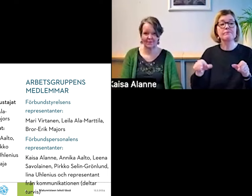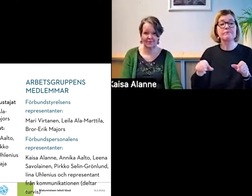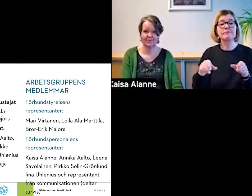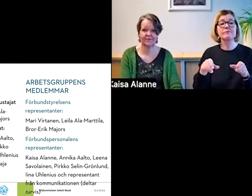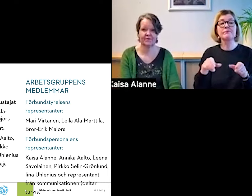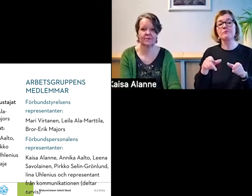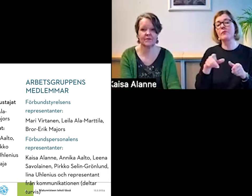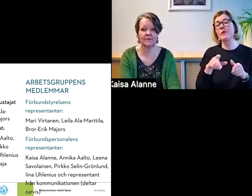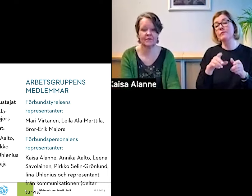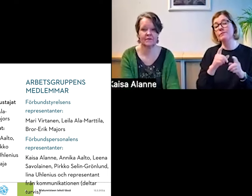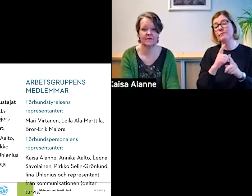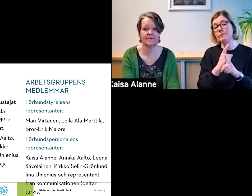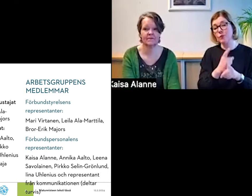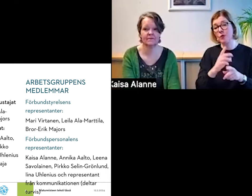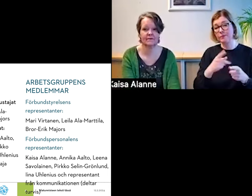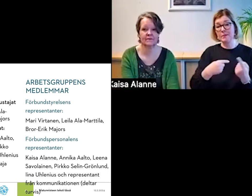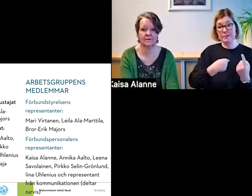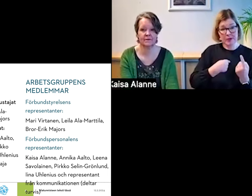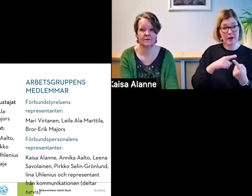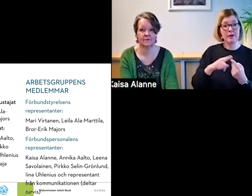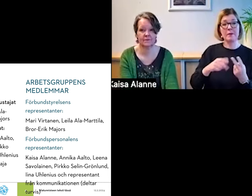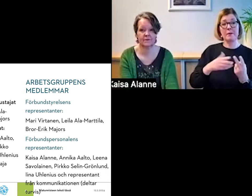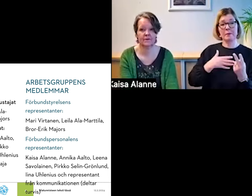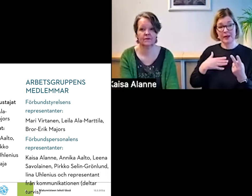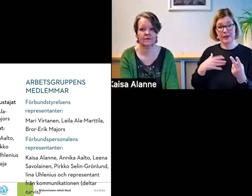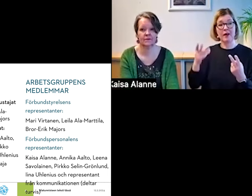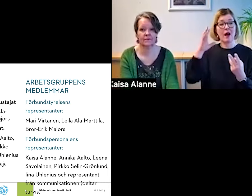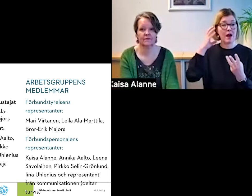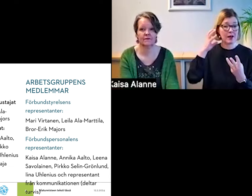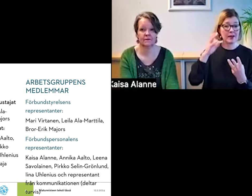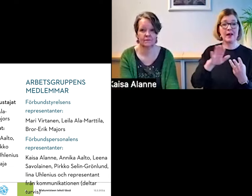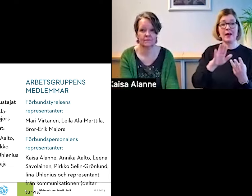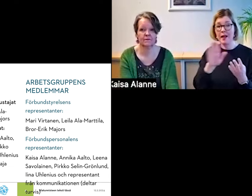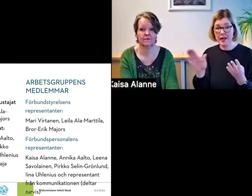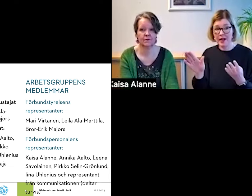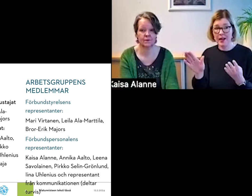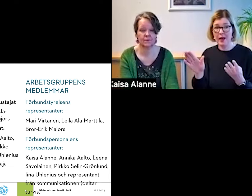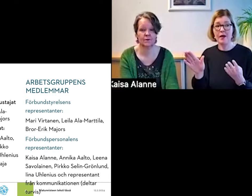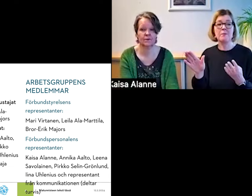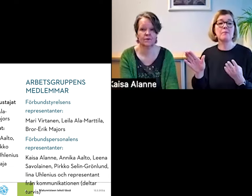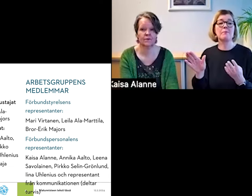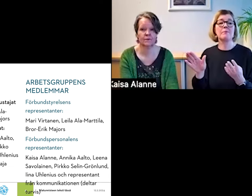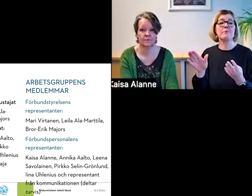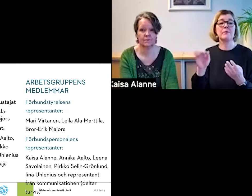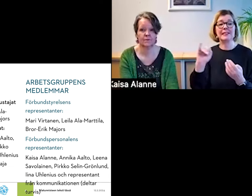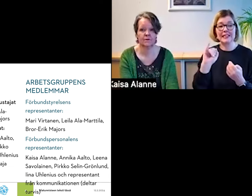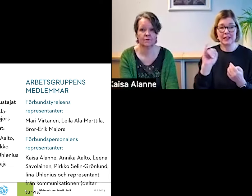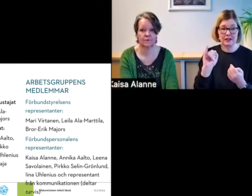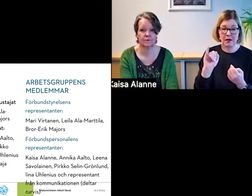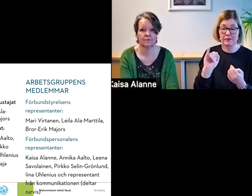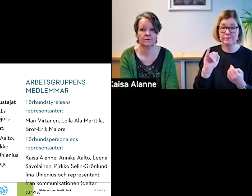Sitten Kureliiton työntekijöiden edustajina olen mukana minä, Kaisa Pirkko,